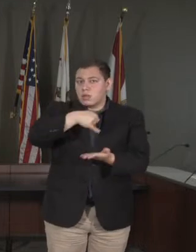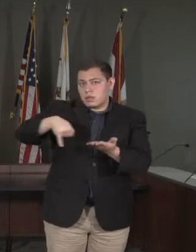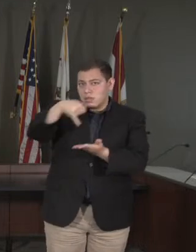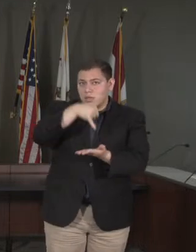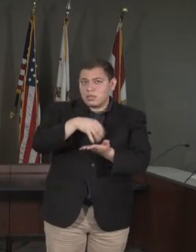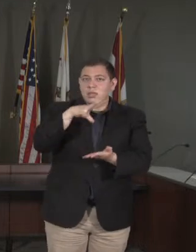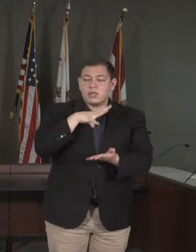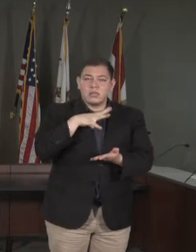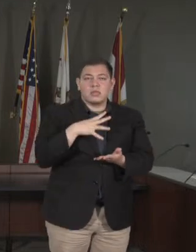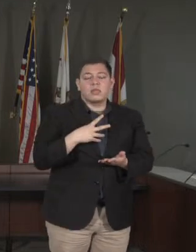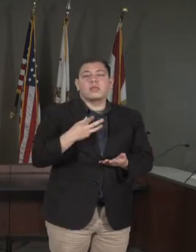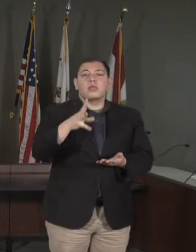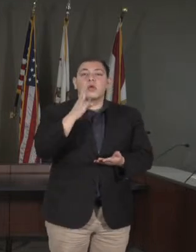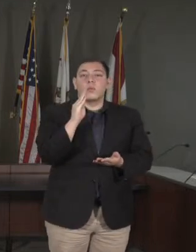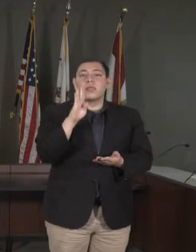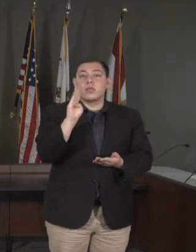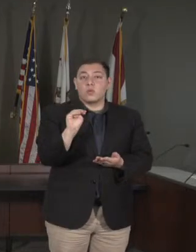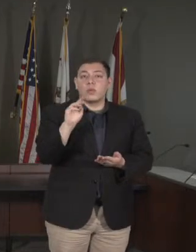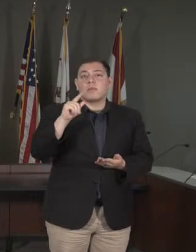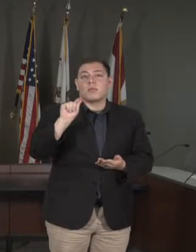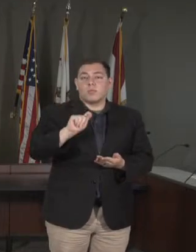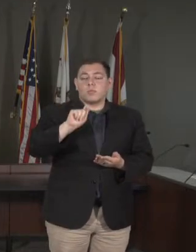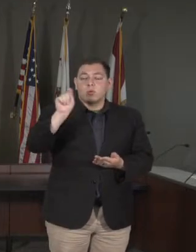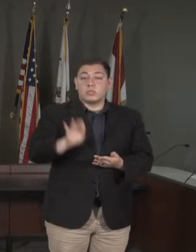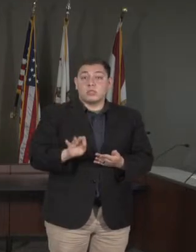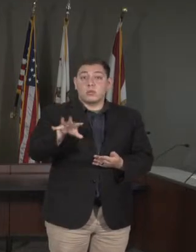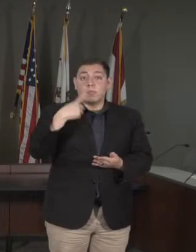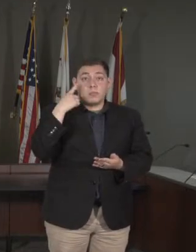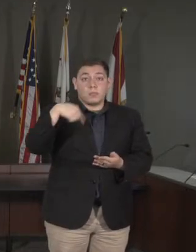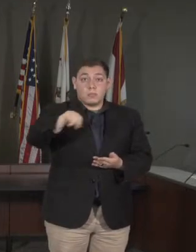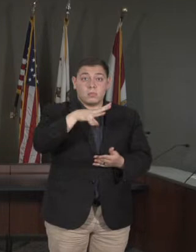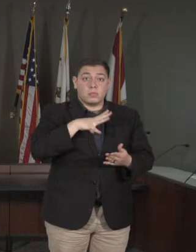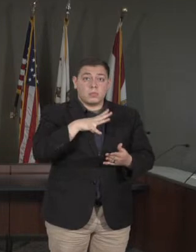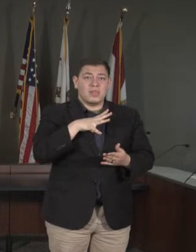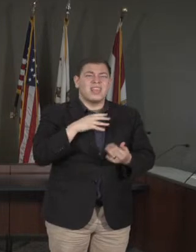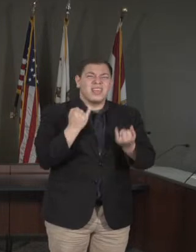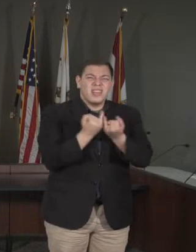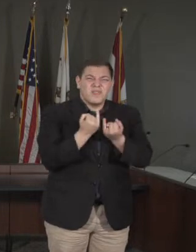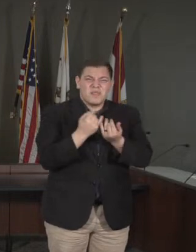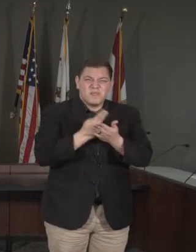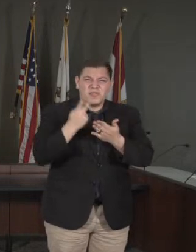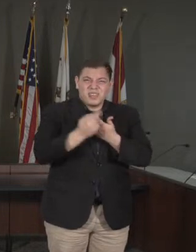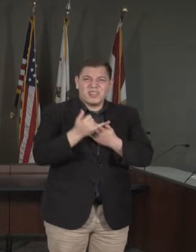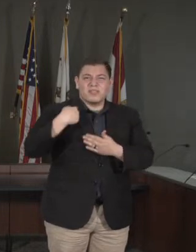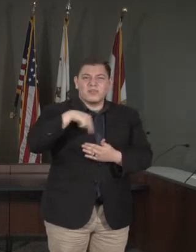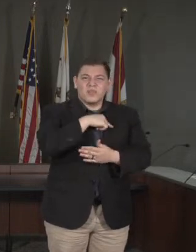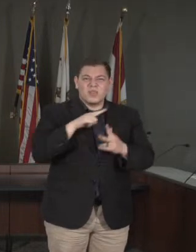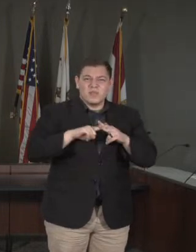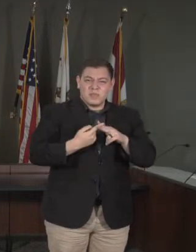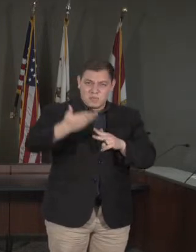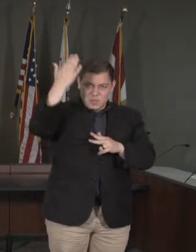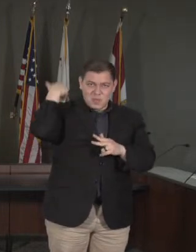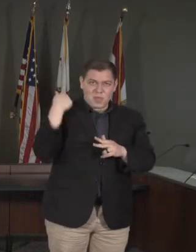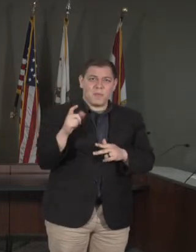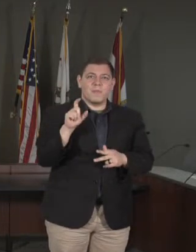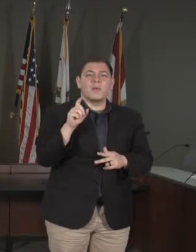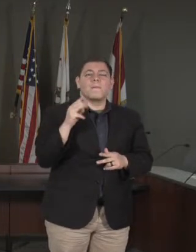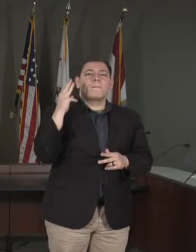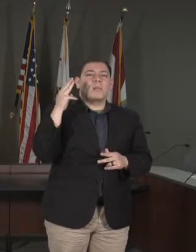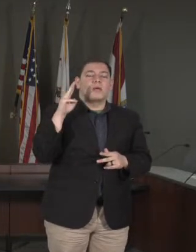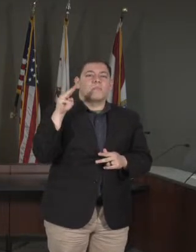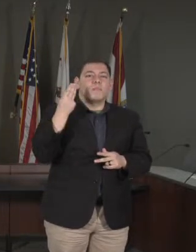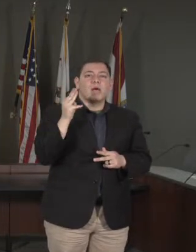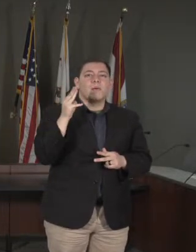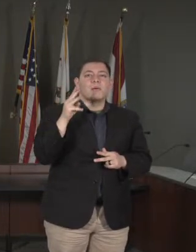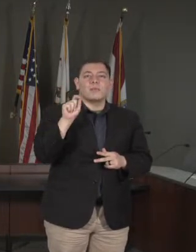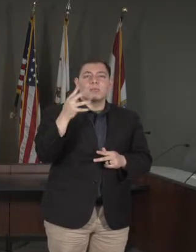complace informarles que el programa que estábamos haciendo de vacunación binacional que iniciamos el 24 de mayo ha sido todo un